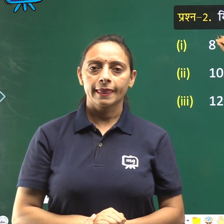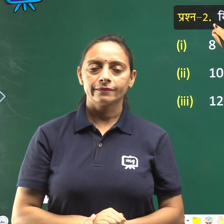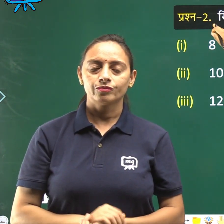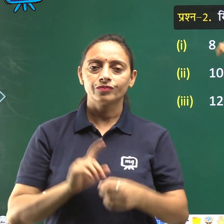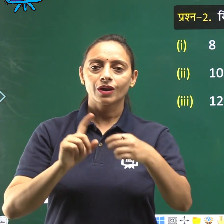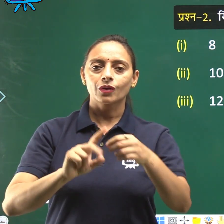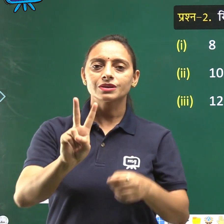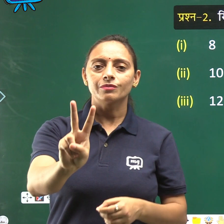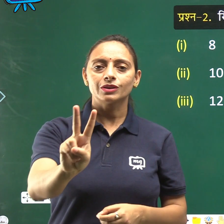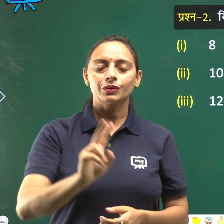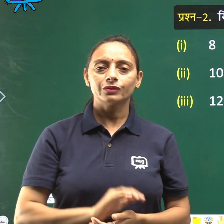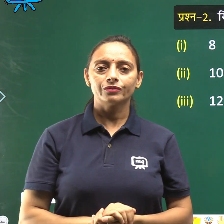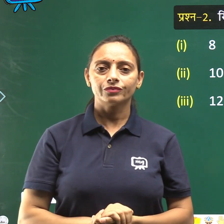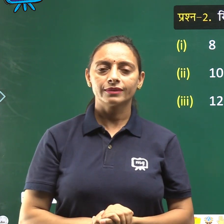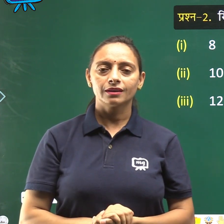प्रश्न 2,